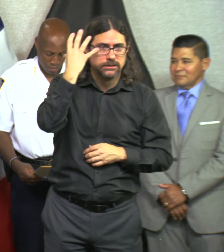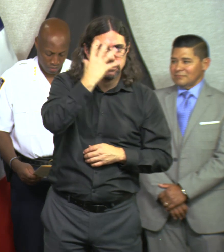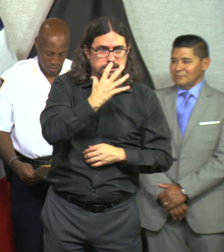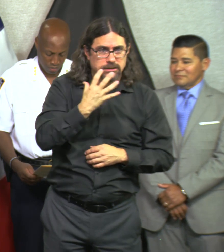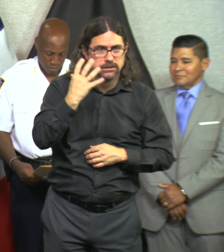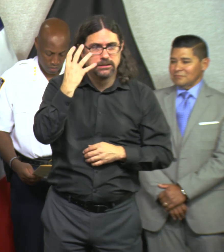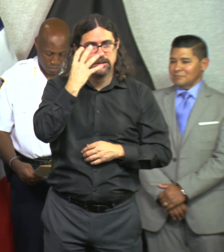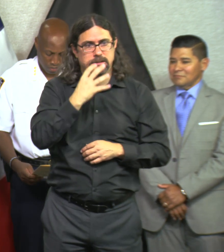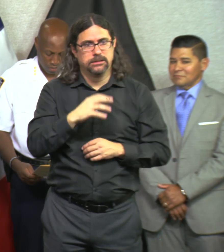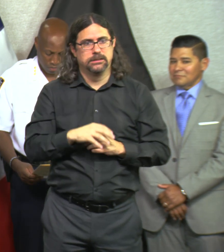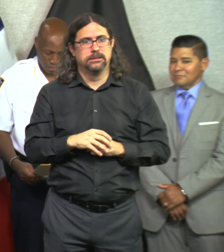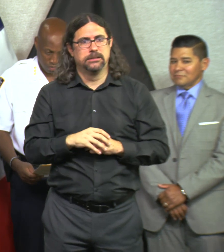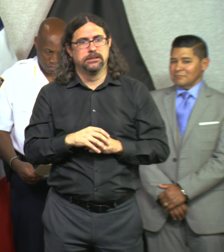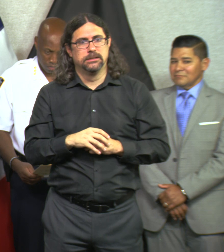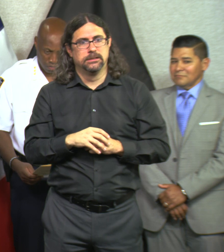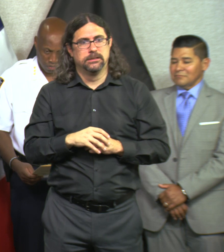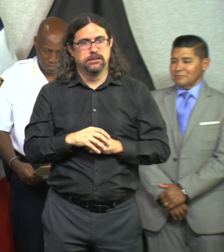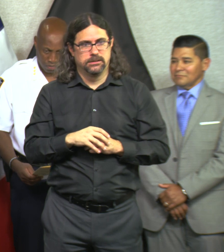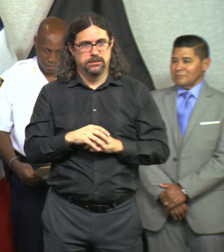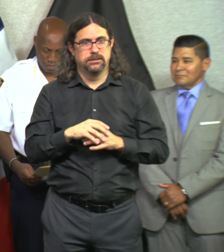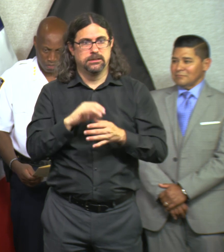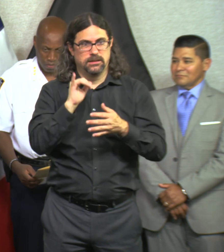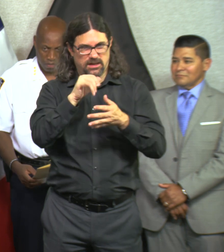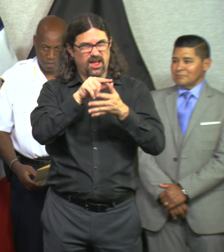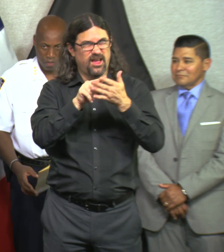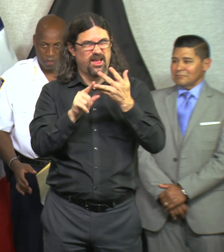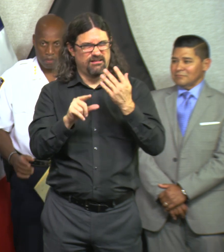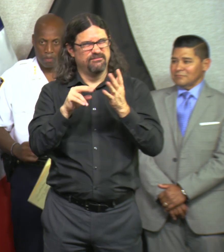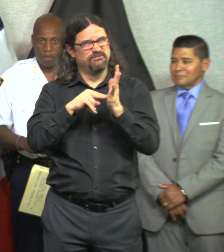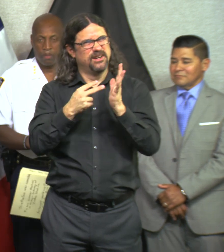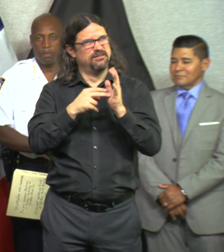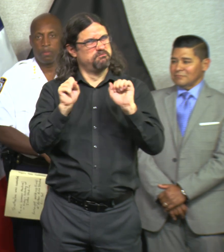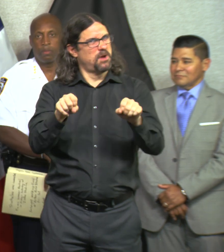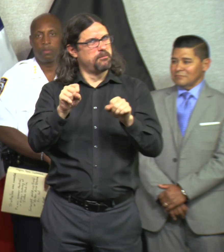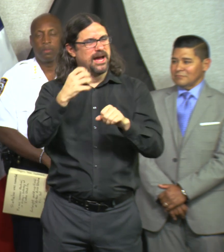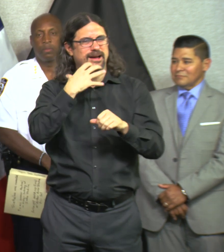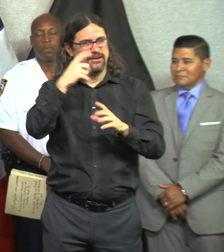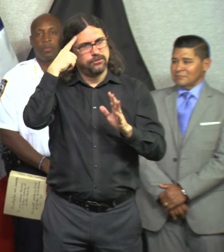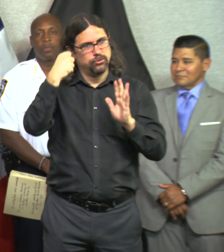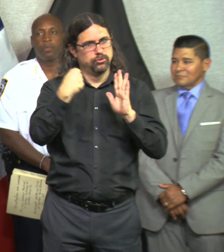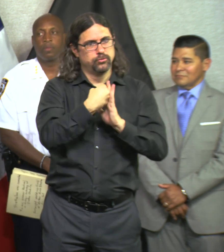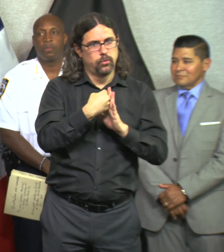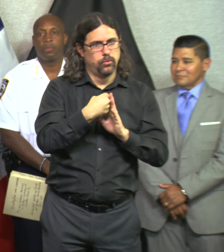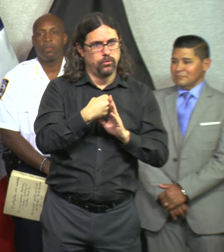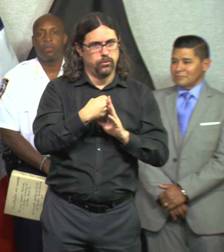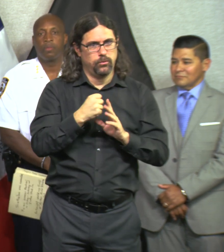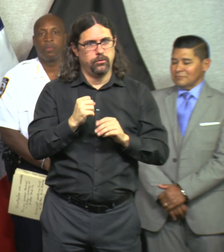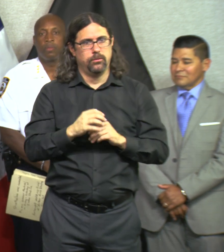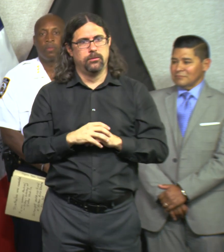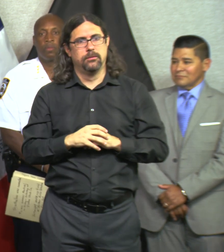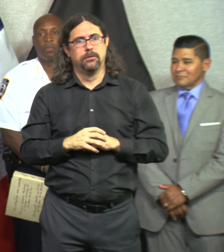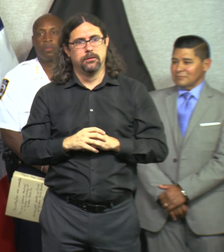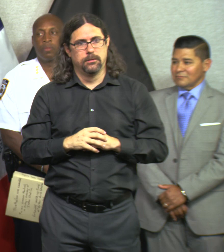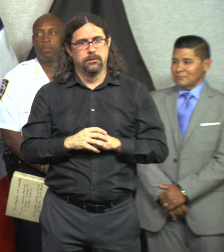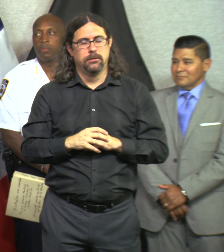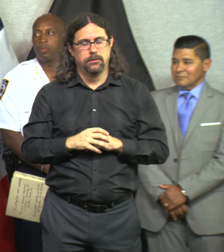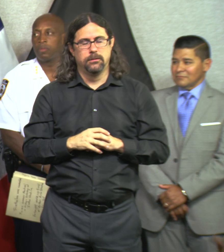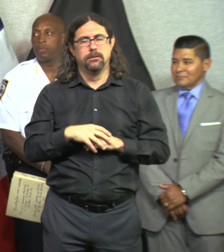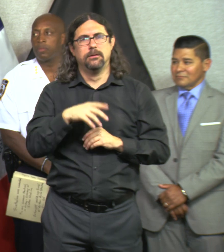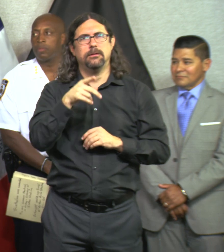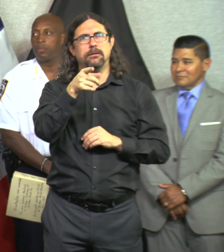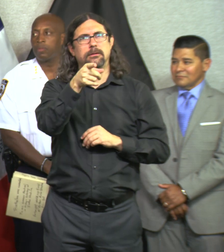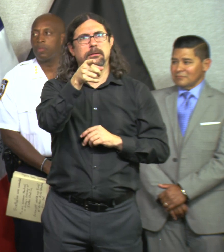you're feeling tired more so than you would ordinarily, take a break, get in the shade, drink water, get into